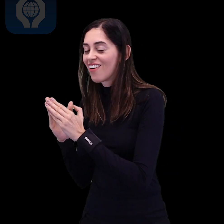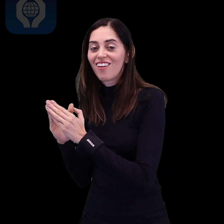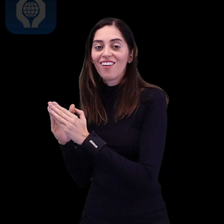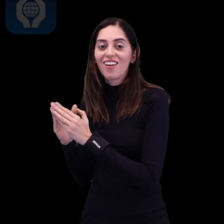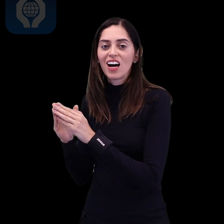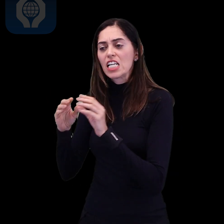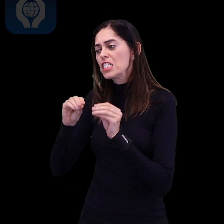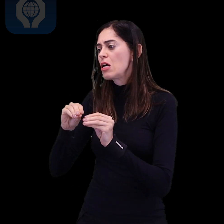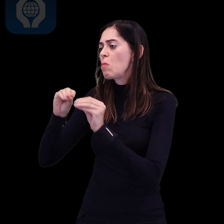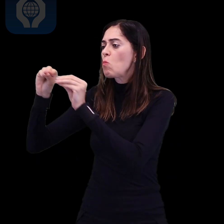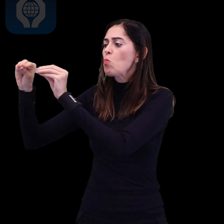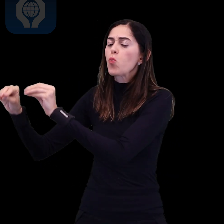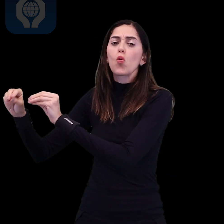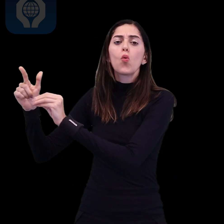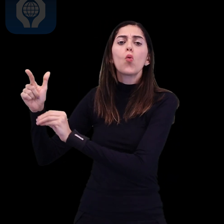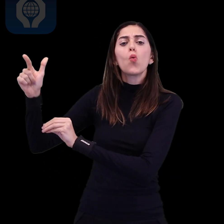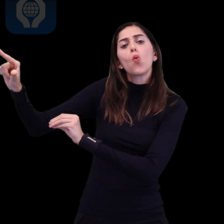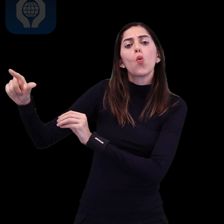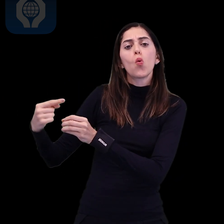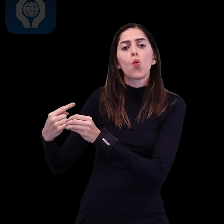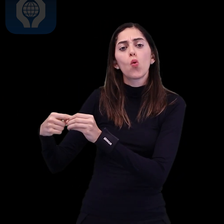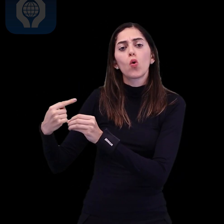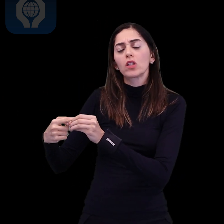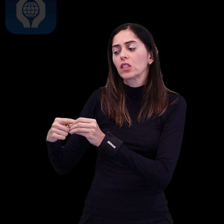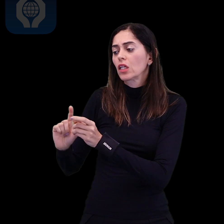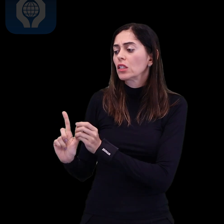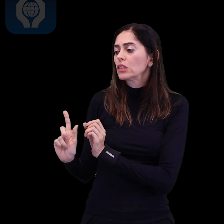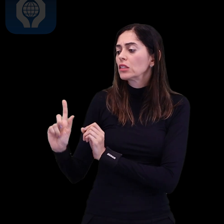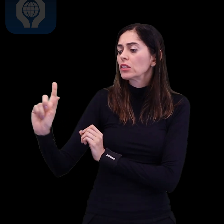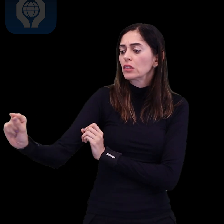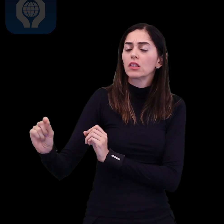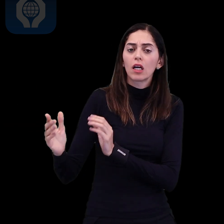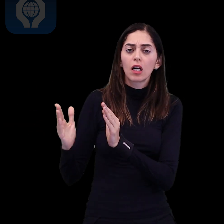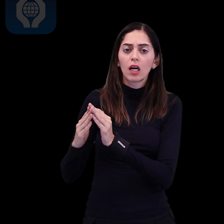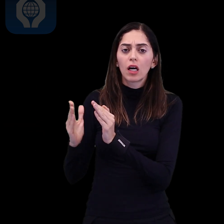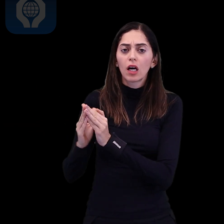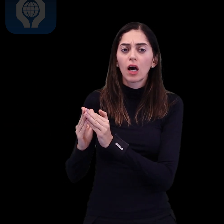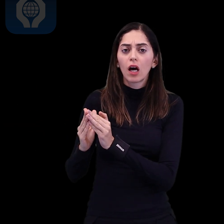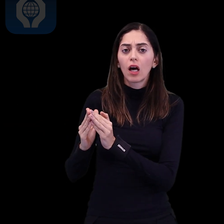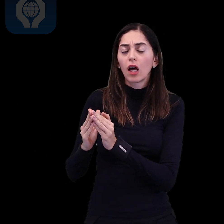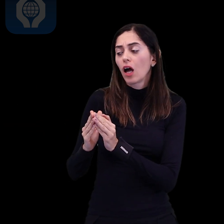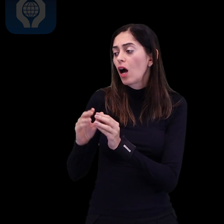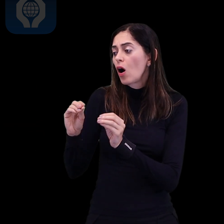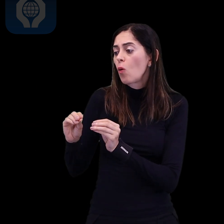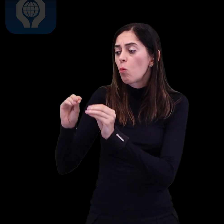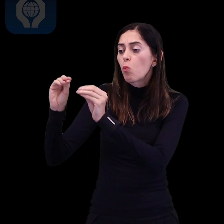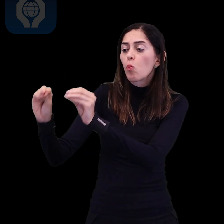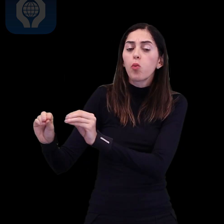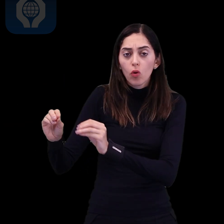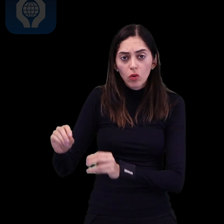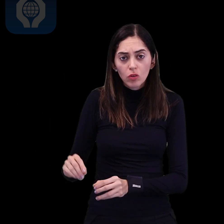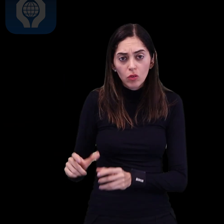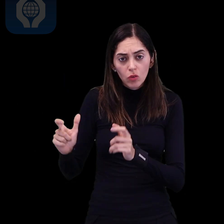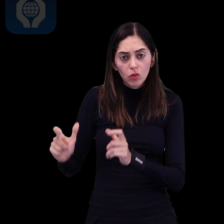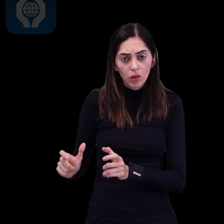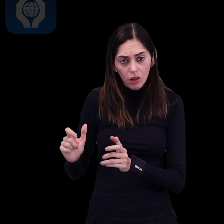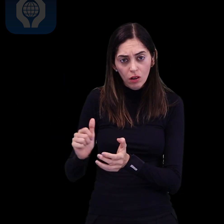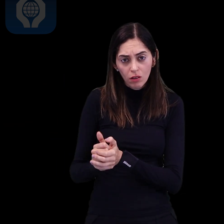Mas se eles se mudam para outra cidade e saem da casa, mudam assim seu local de moradia. Eles